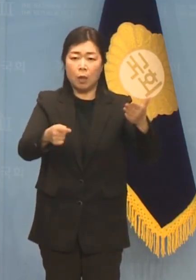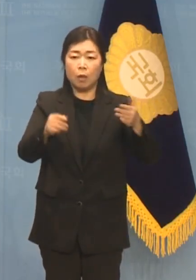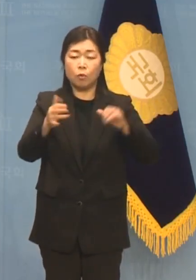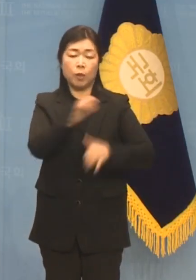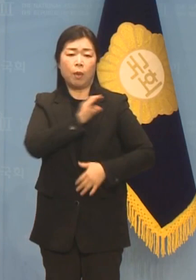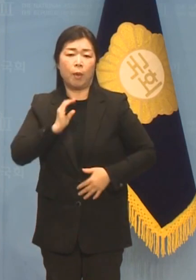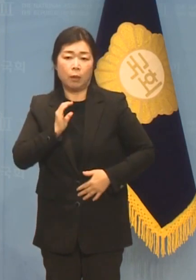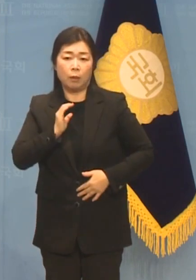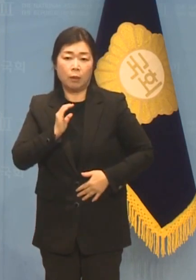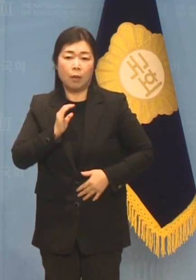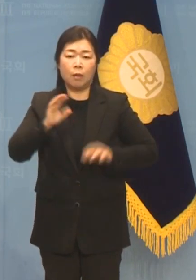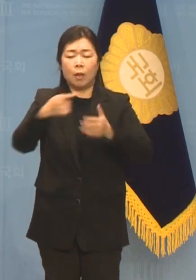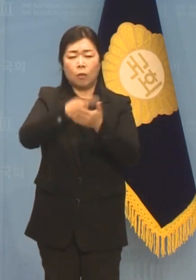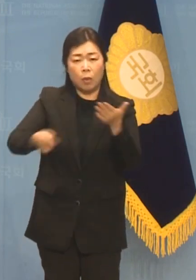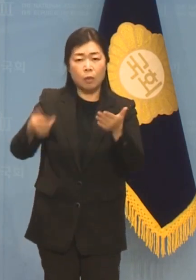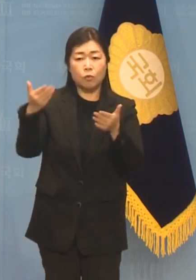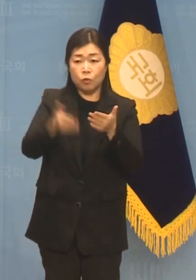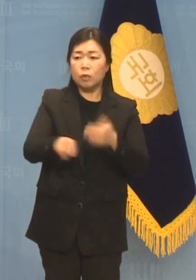훼손해온